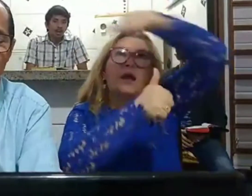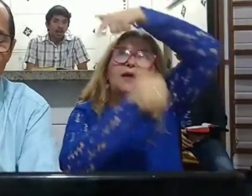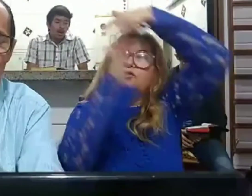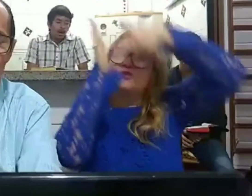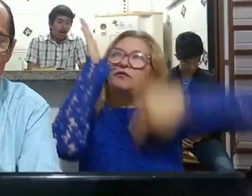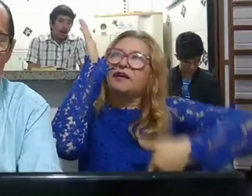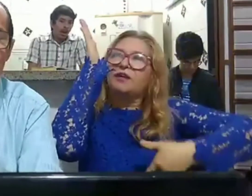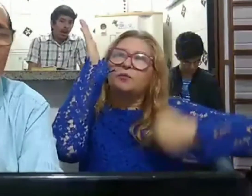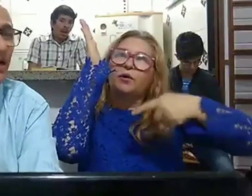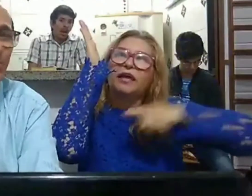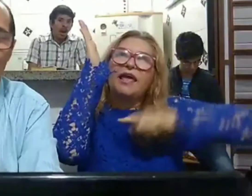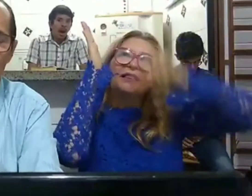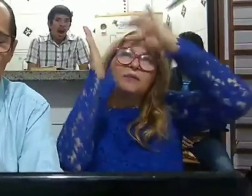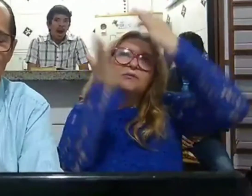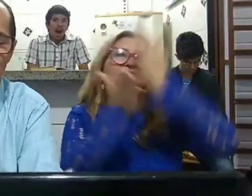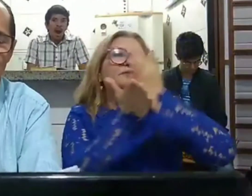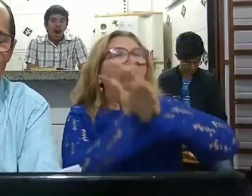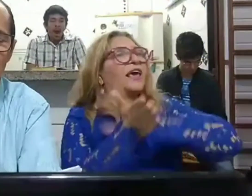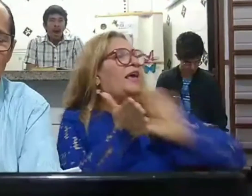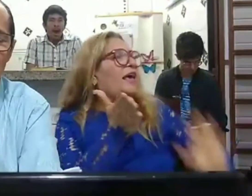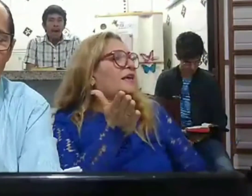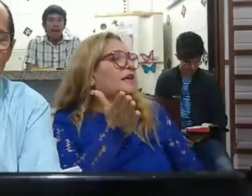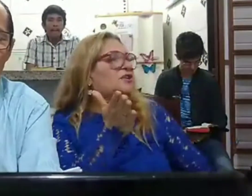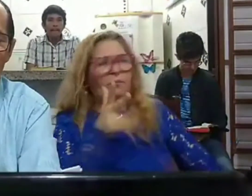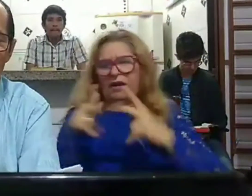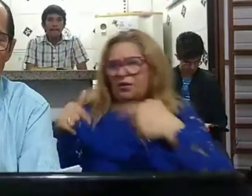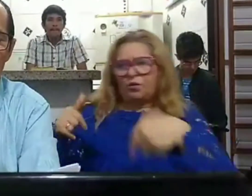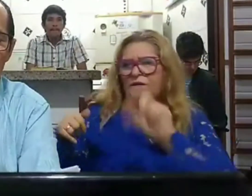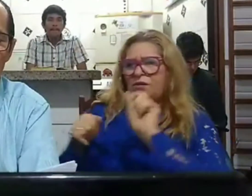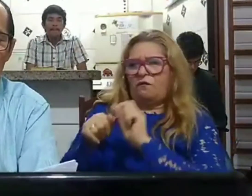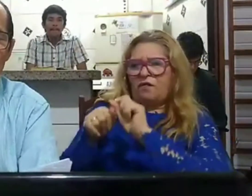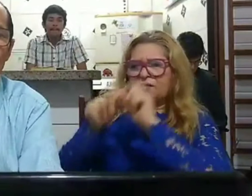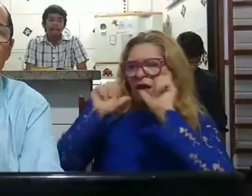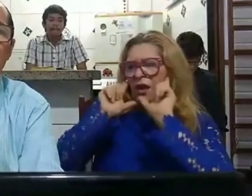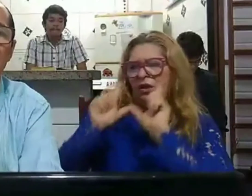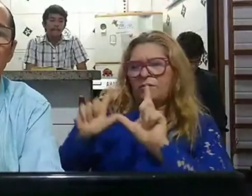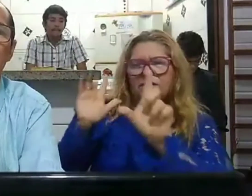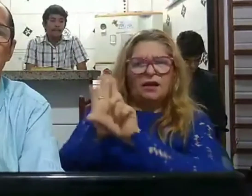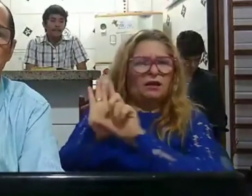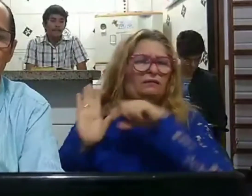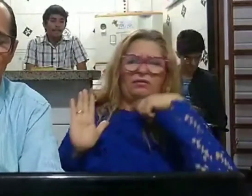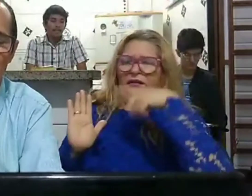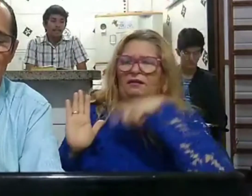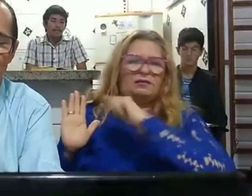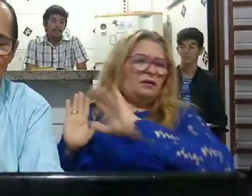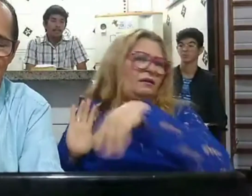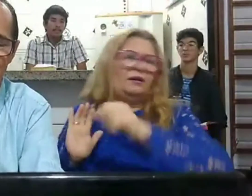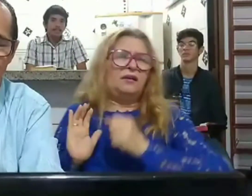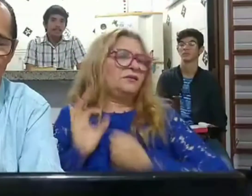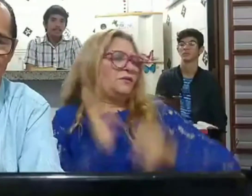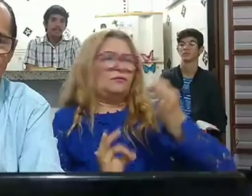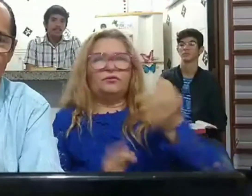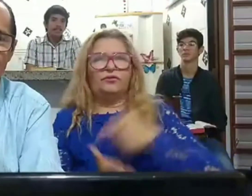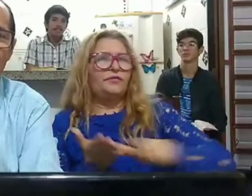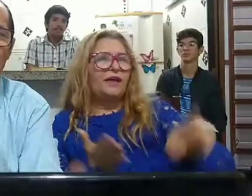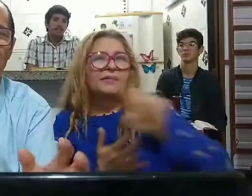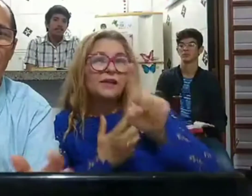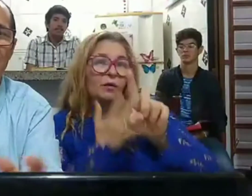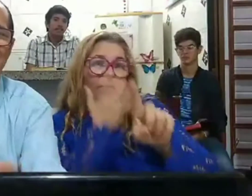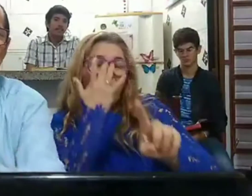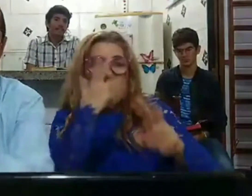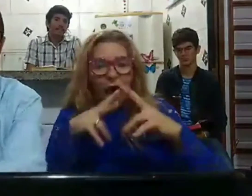em Cristo, e não por obras da lei, pois por obras da lei ninguém será justificado. Nem